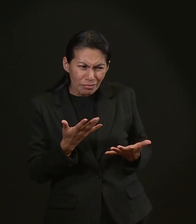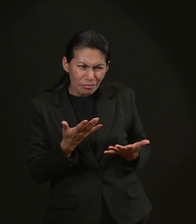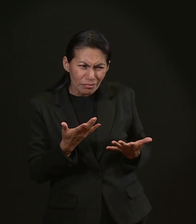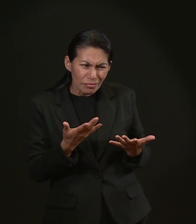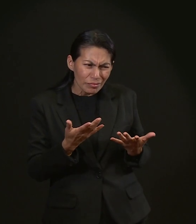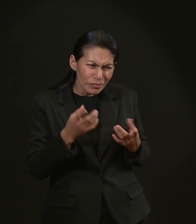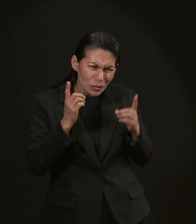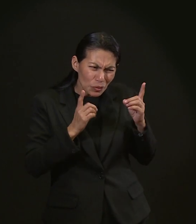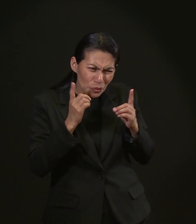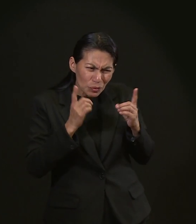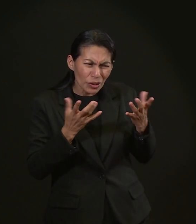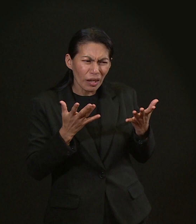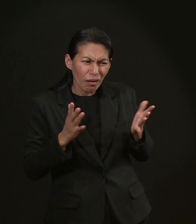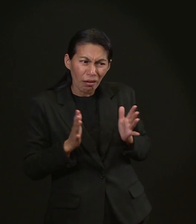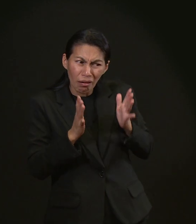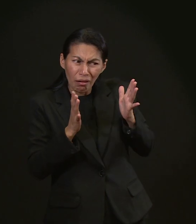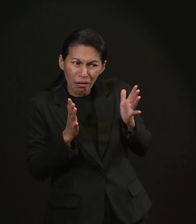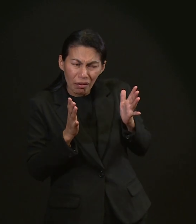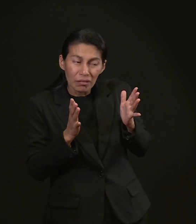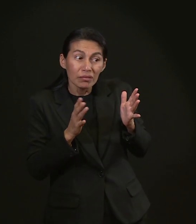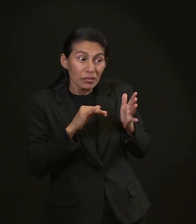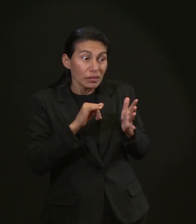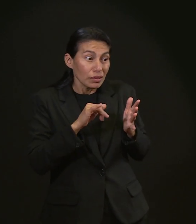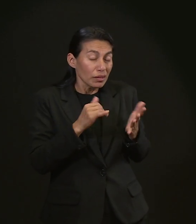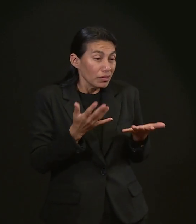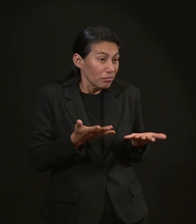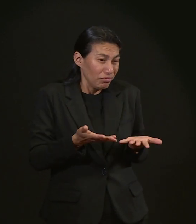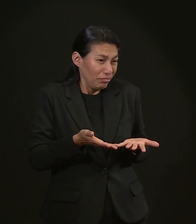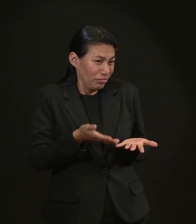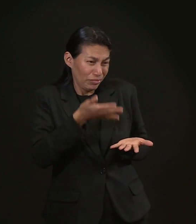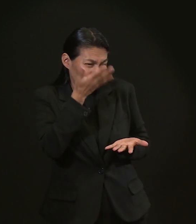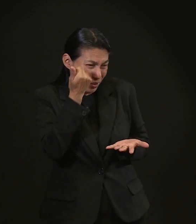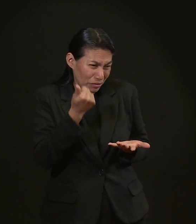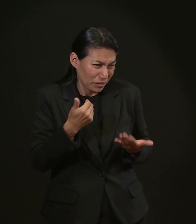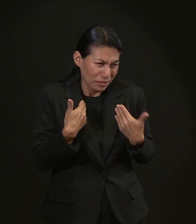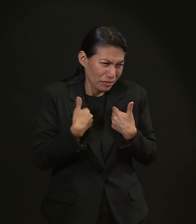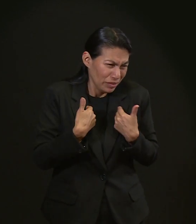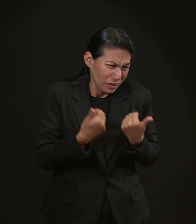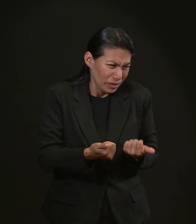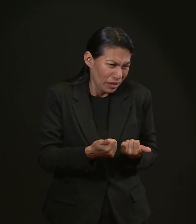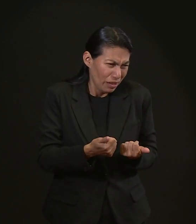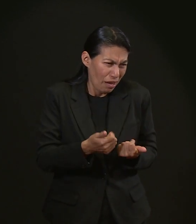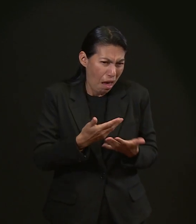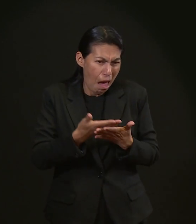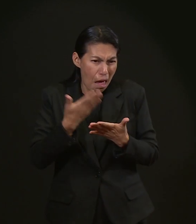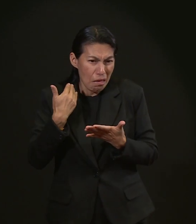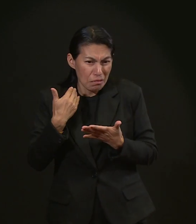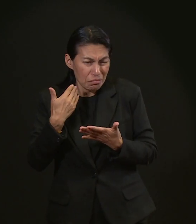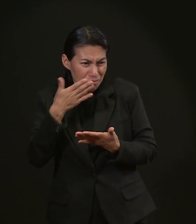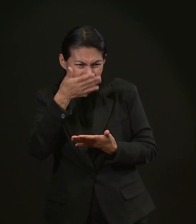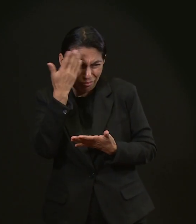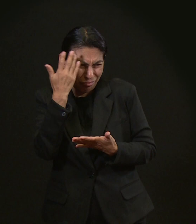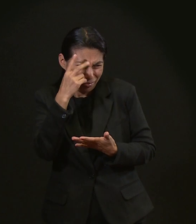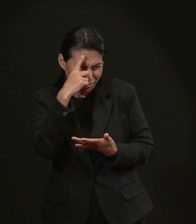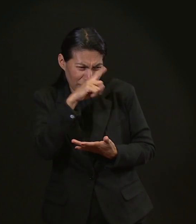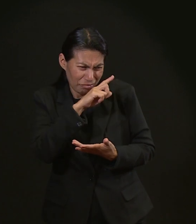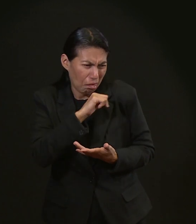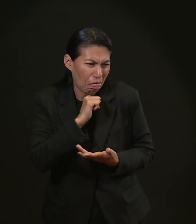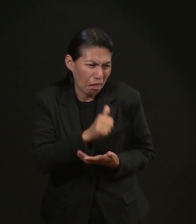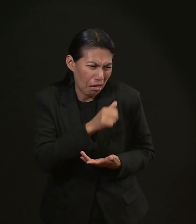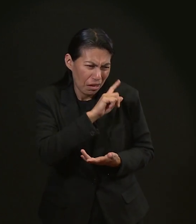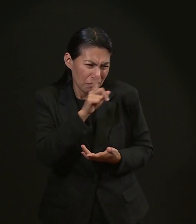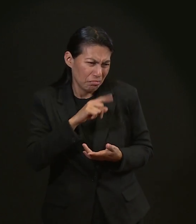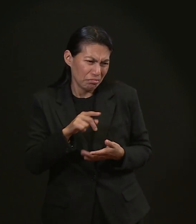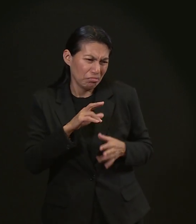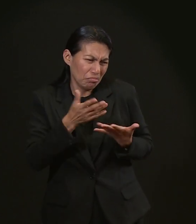produjo una disonancia algo te sorprendió y 'si muchísimo porque pues yo jamás he escuchado eso y